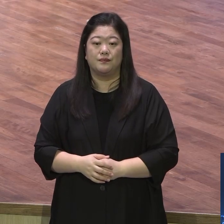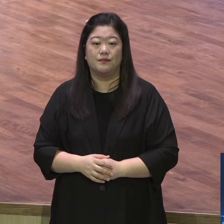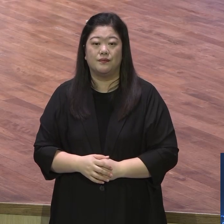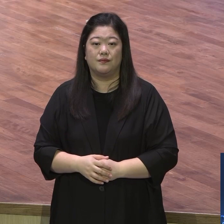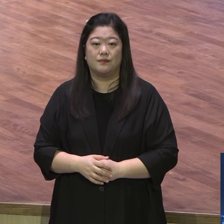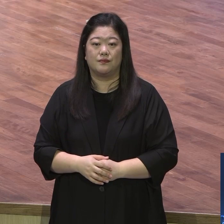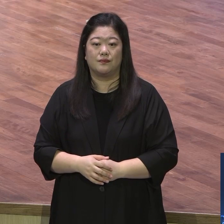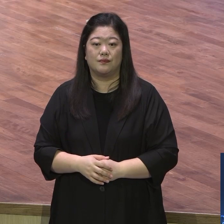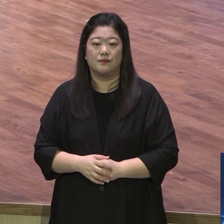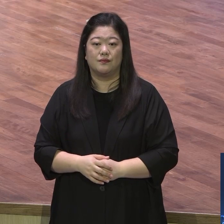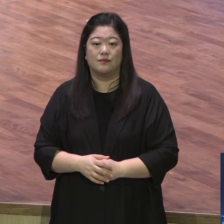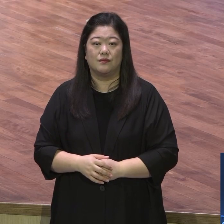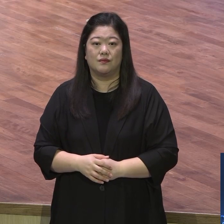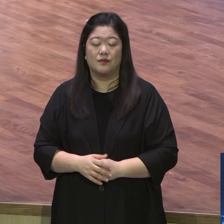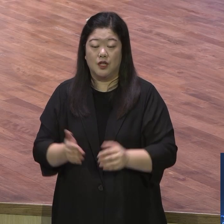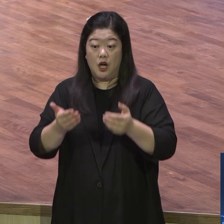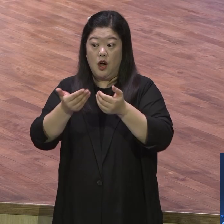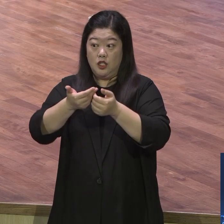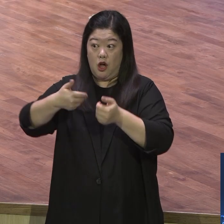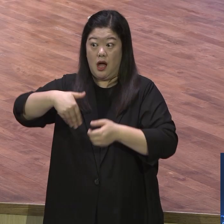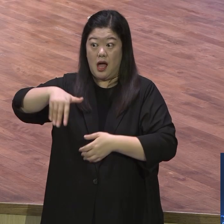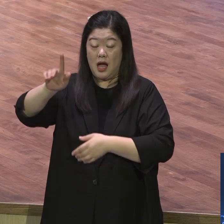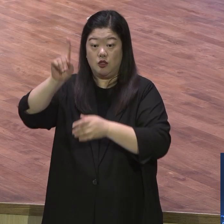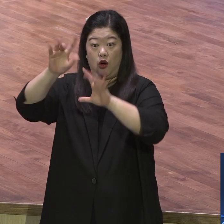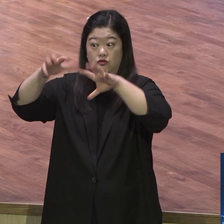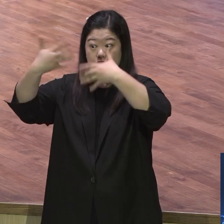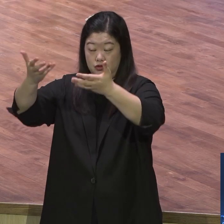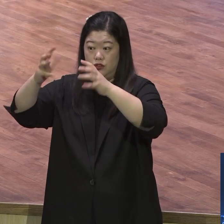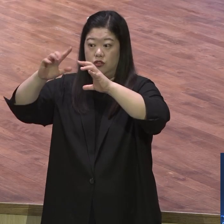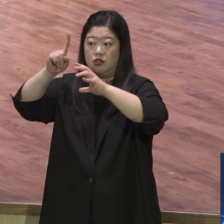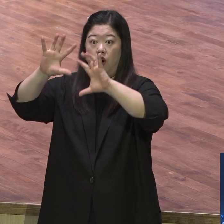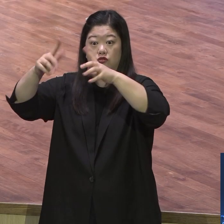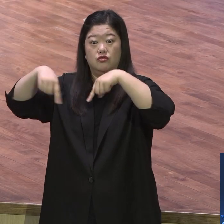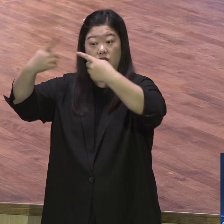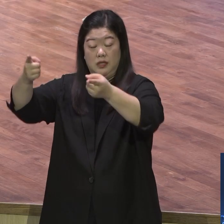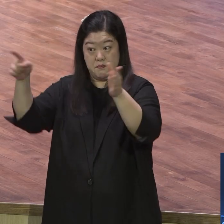돌아갈 고향이 있는 사람은 그렇게 행복합니다